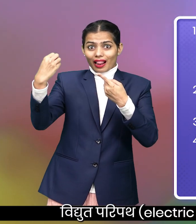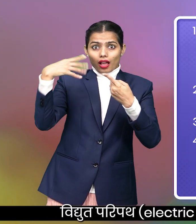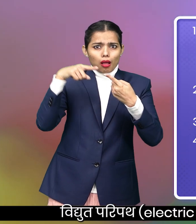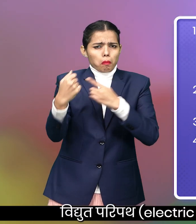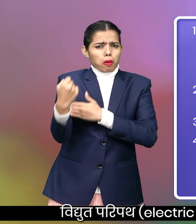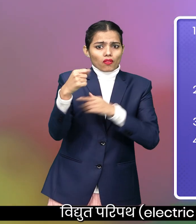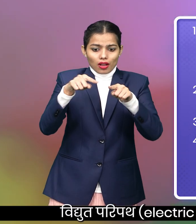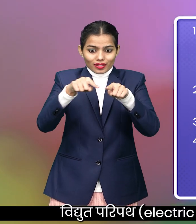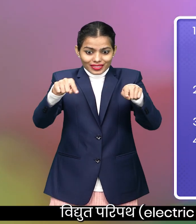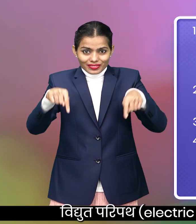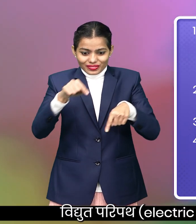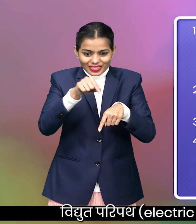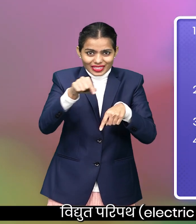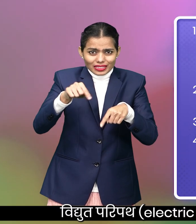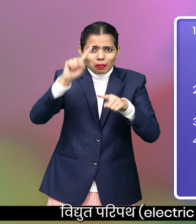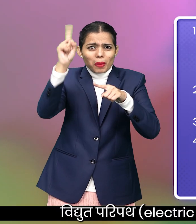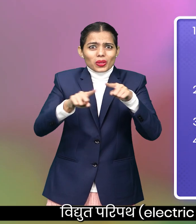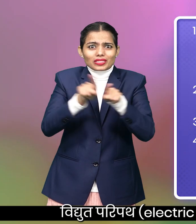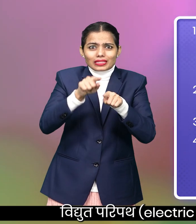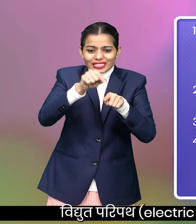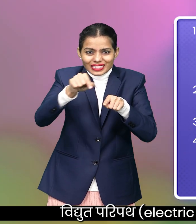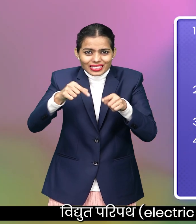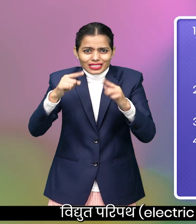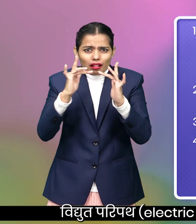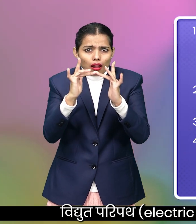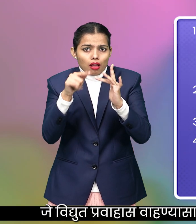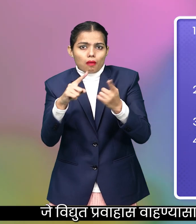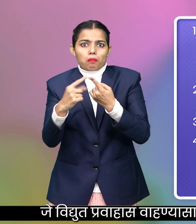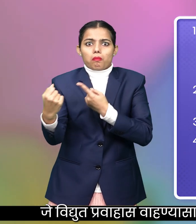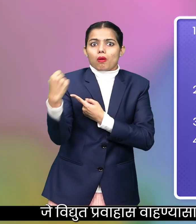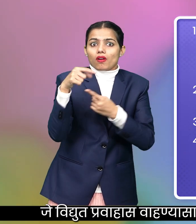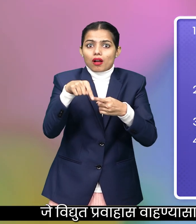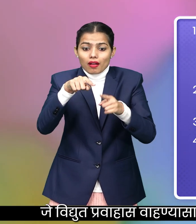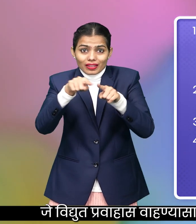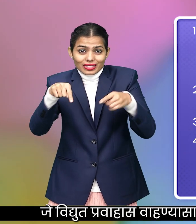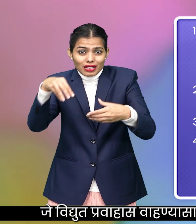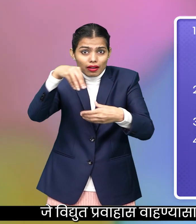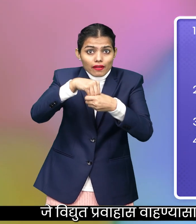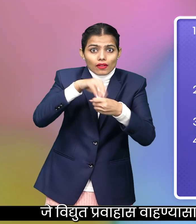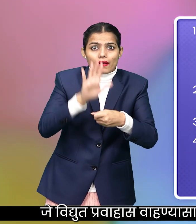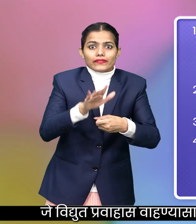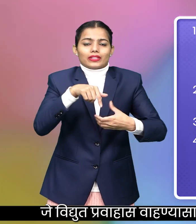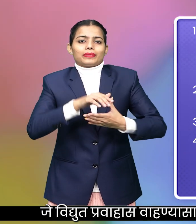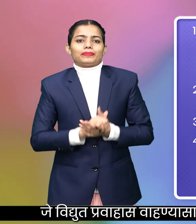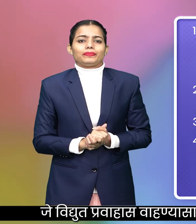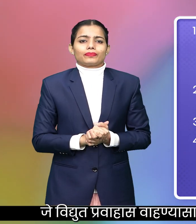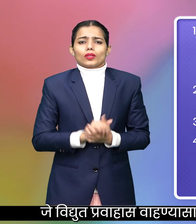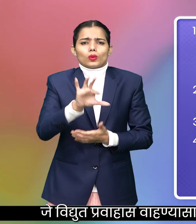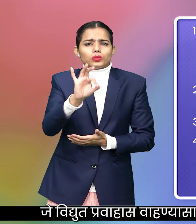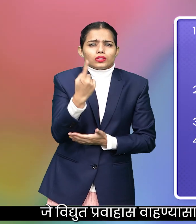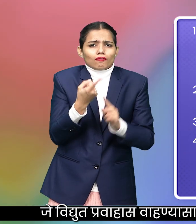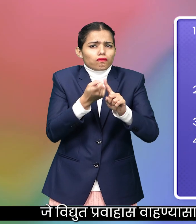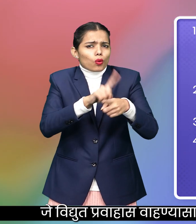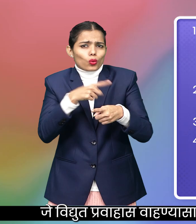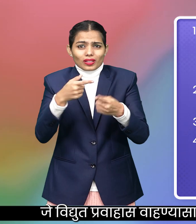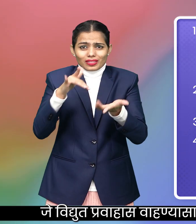विद्युत परिपथ इलेक्ट्रिक सर्किट हा विद्युत घटकांचे जाळे आहे जे विद्युत प्रवाहास वाहण्यासाठी एक सतत आणि बंद